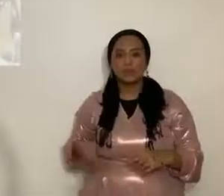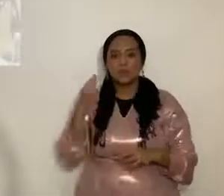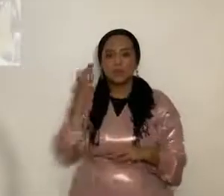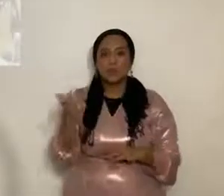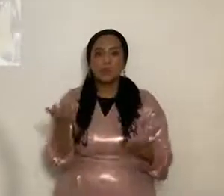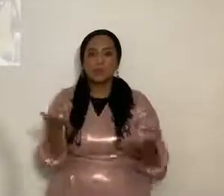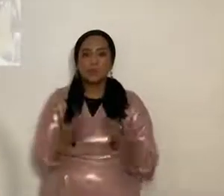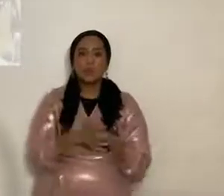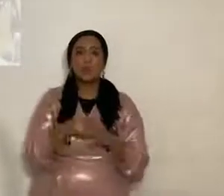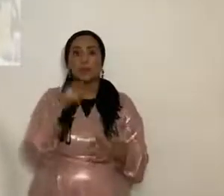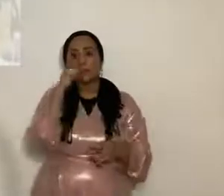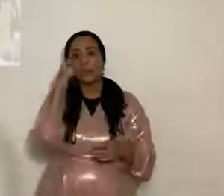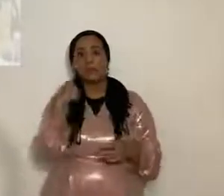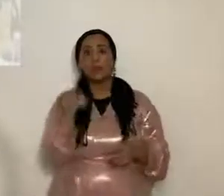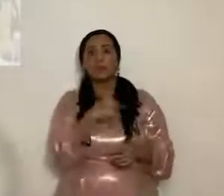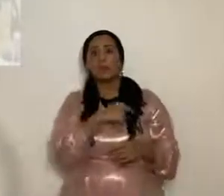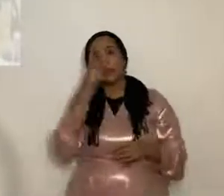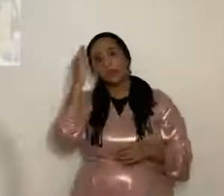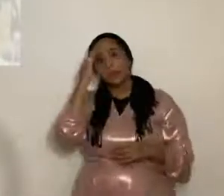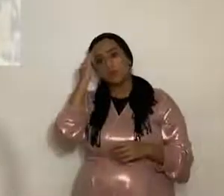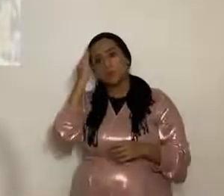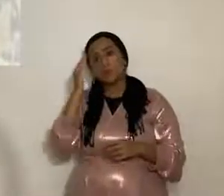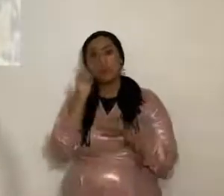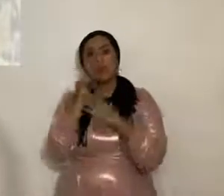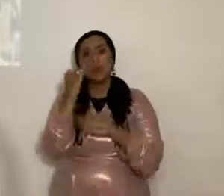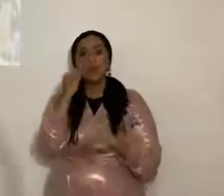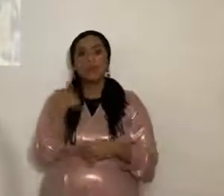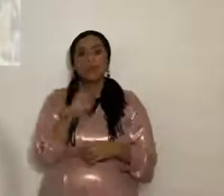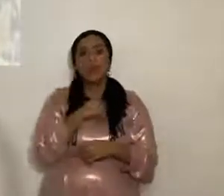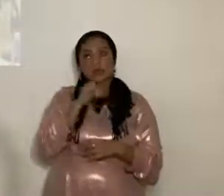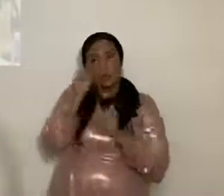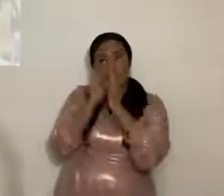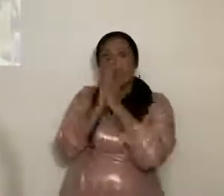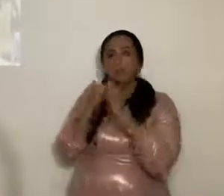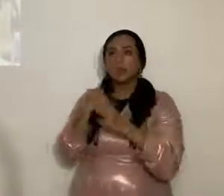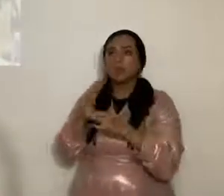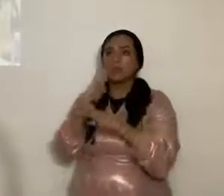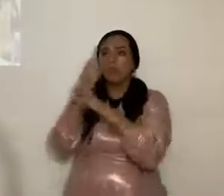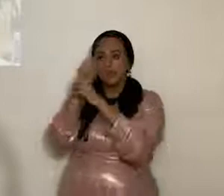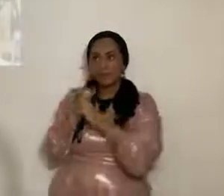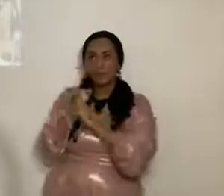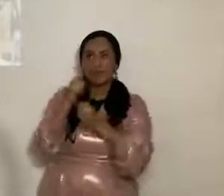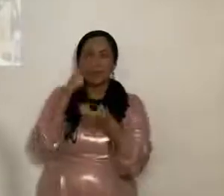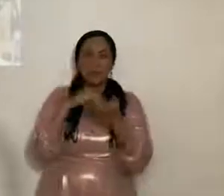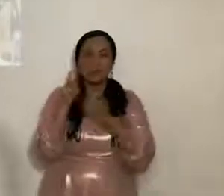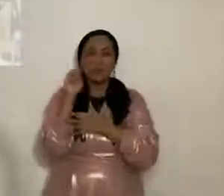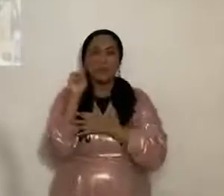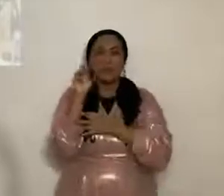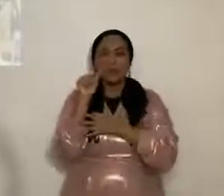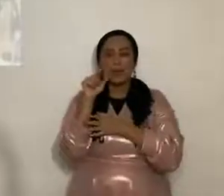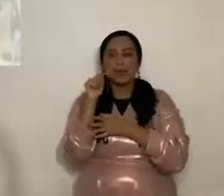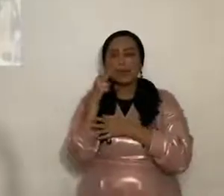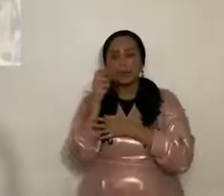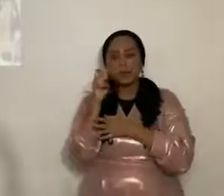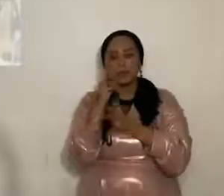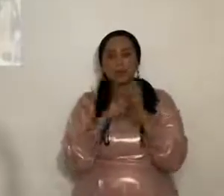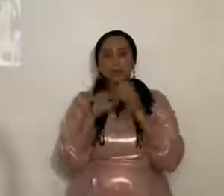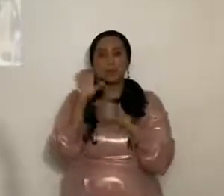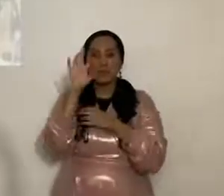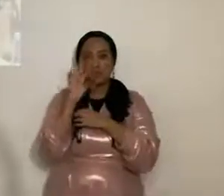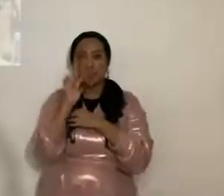qué? Porque sabemos que si pedimos, recibiremos. Vamos a Mateo, el libro de Mateo, capítulo